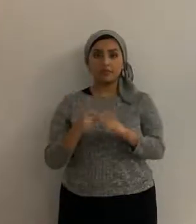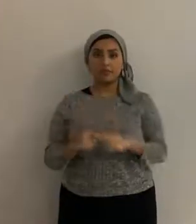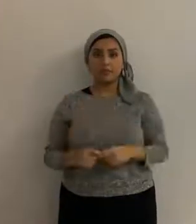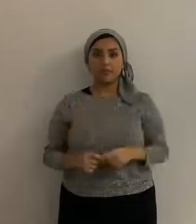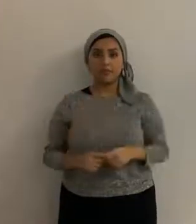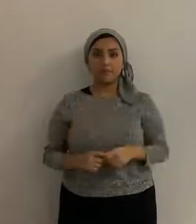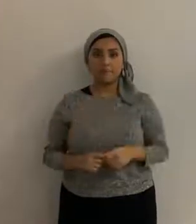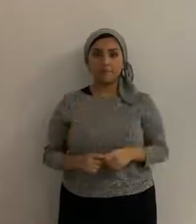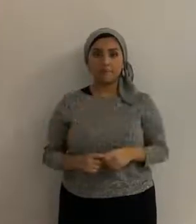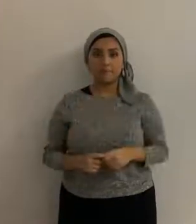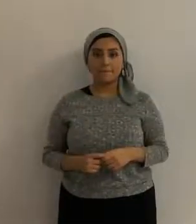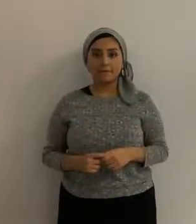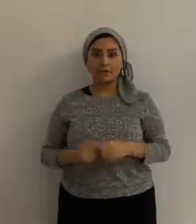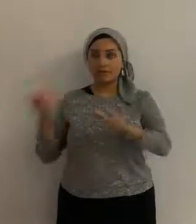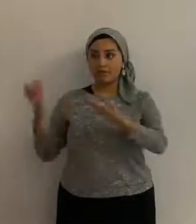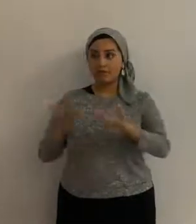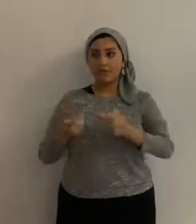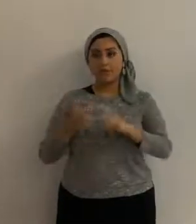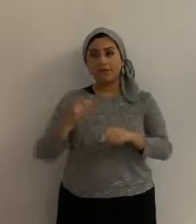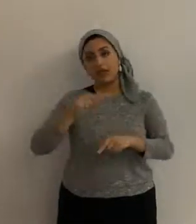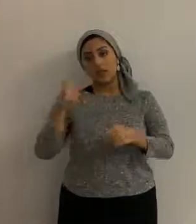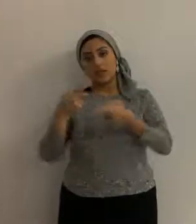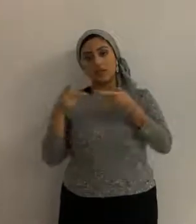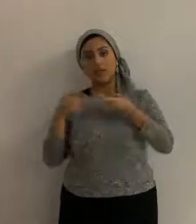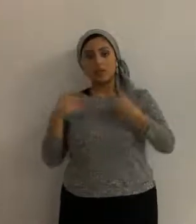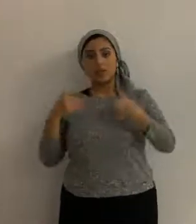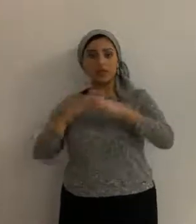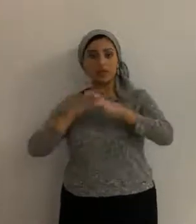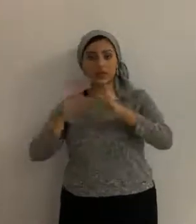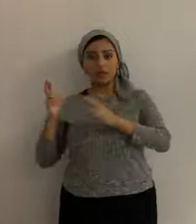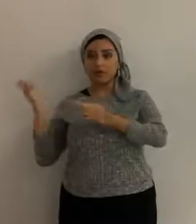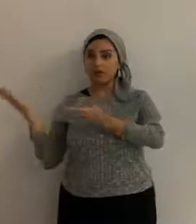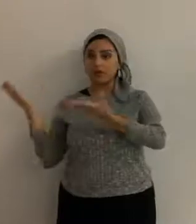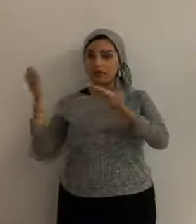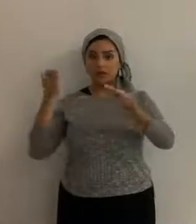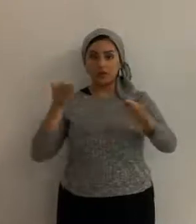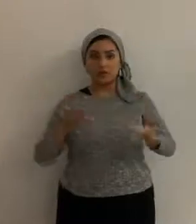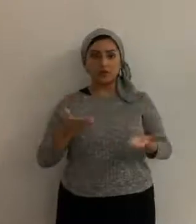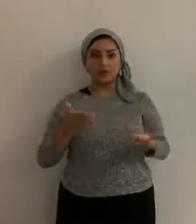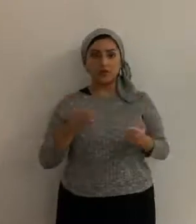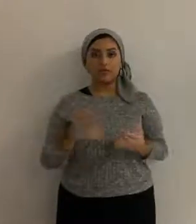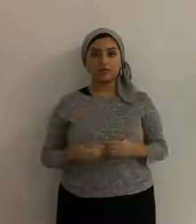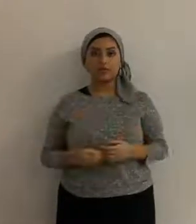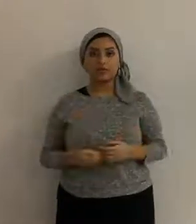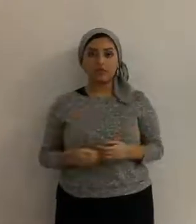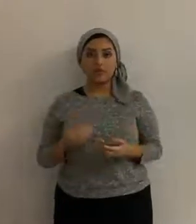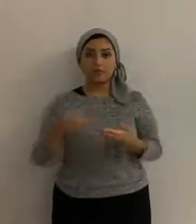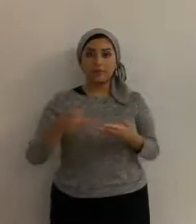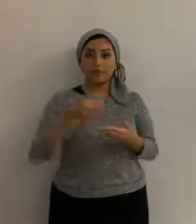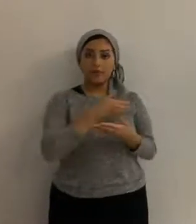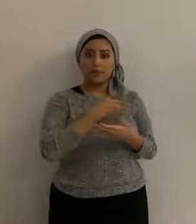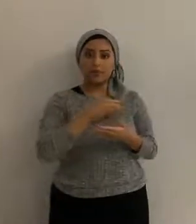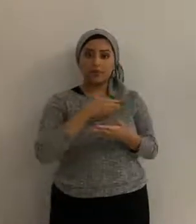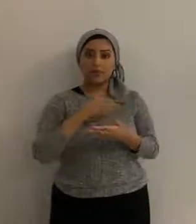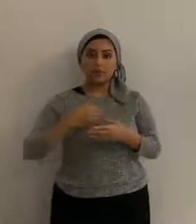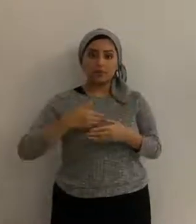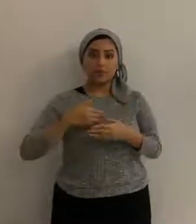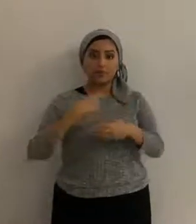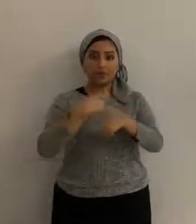materiales traídos desde otro lugar. El concreto pues obviamente es premezclado en otro lado, son